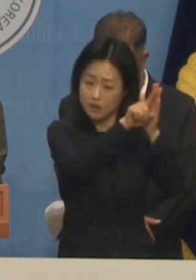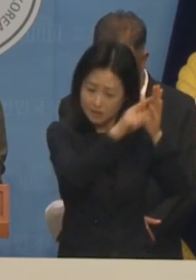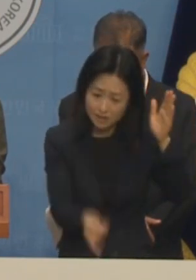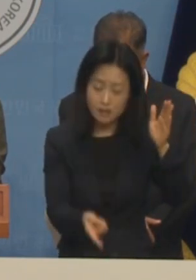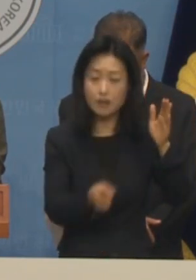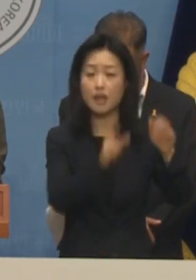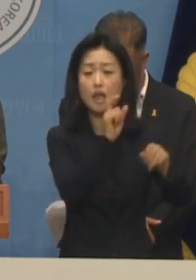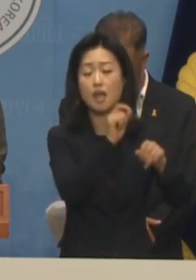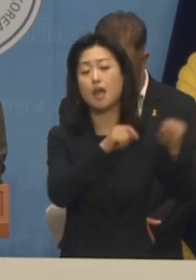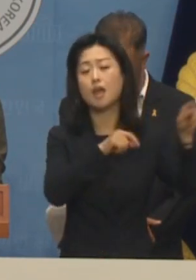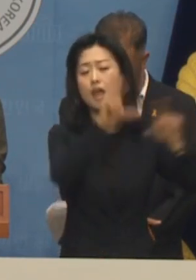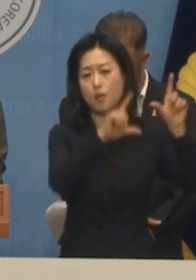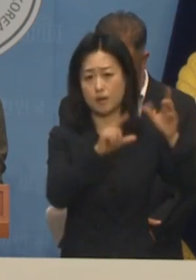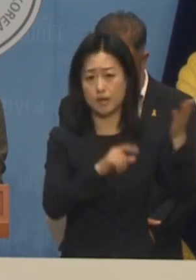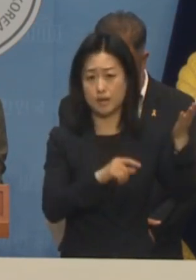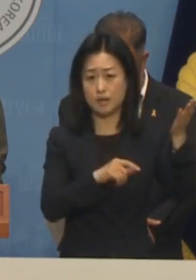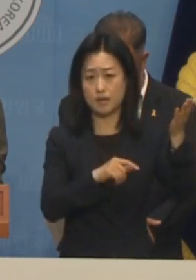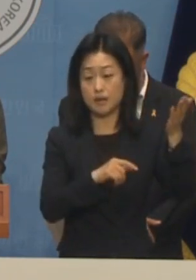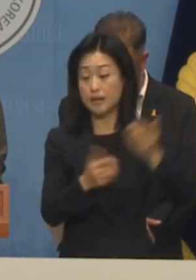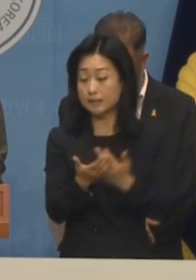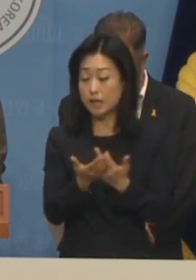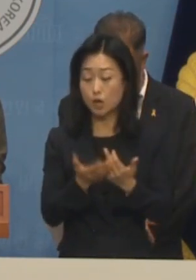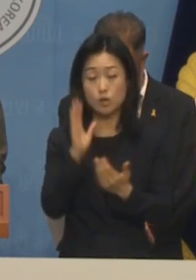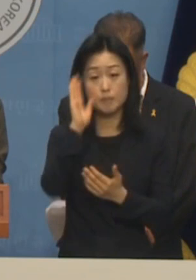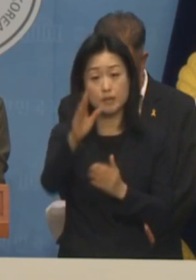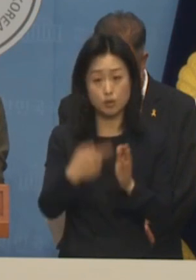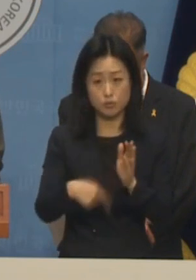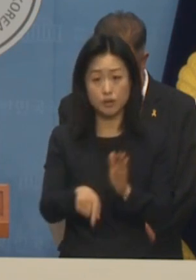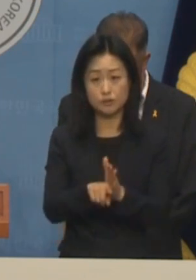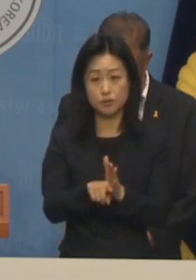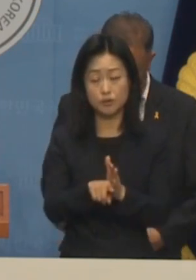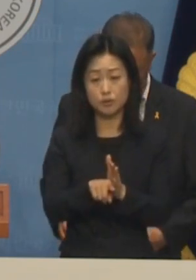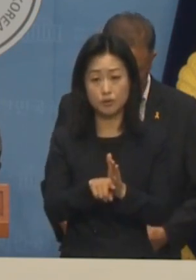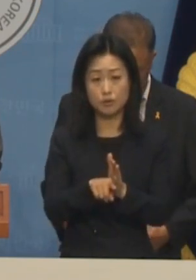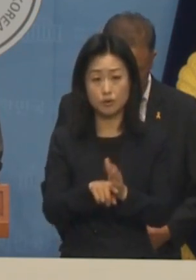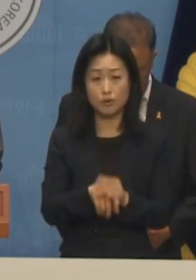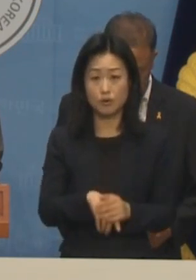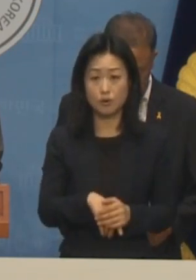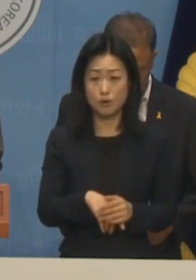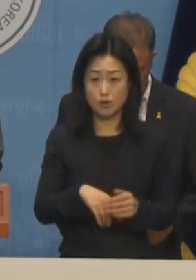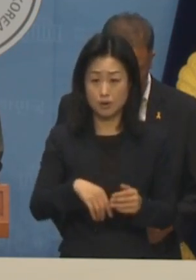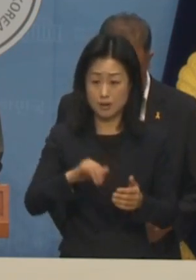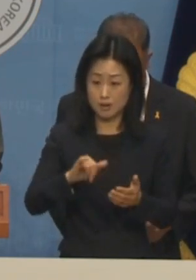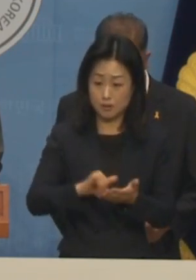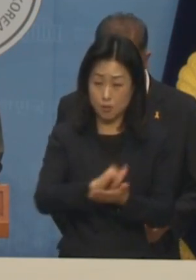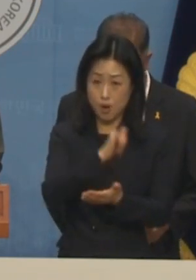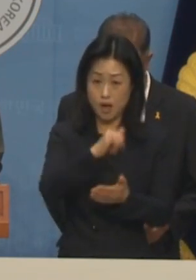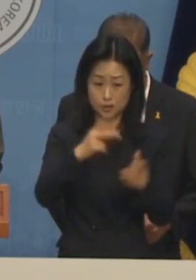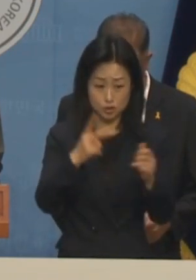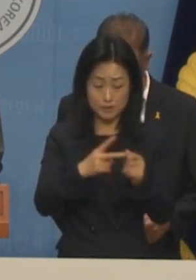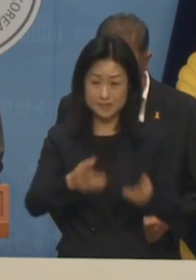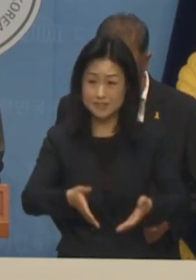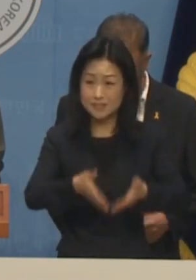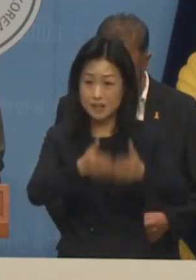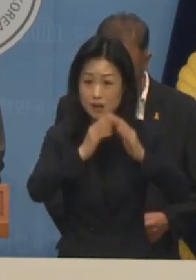반민주적인 행위이다. 제주의 미래에 지대한 영향을 미칠 제2공항 건설